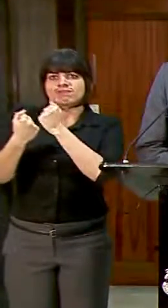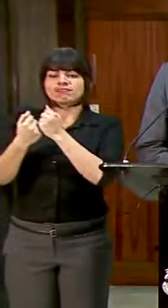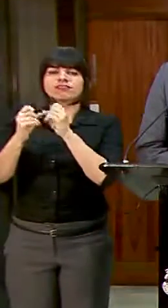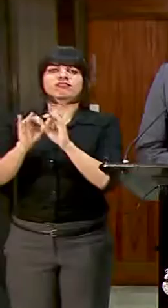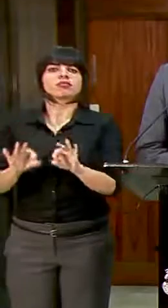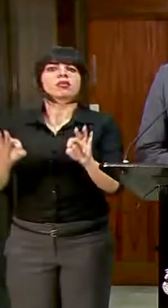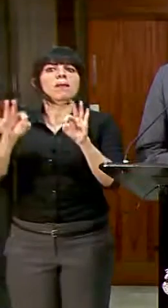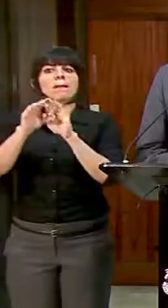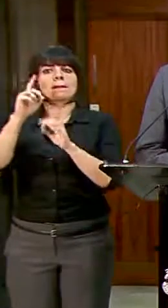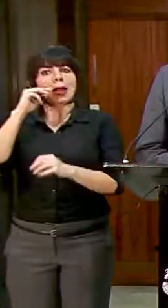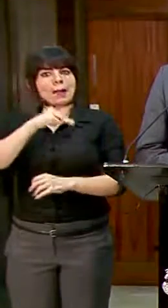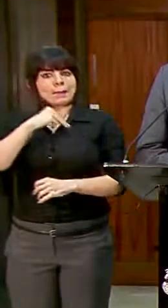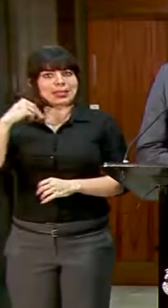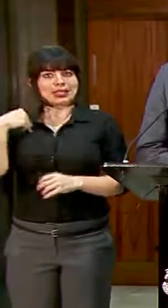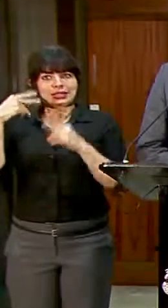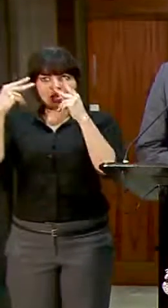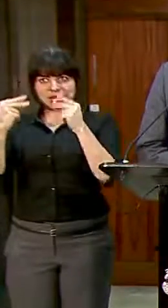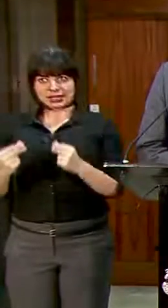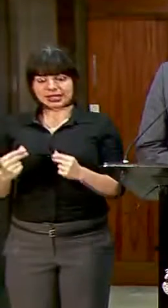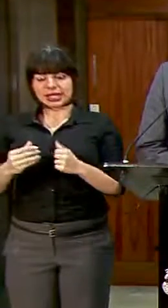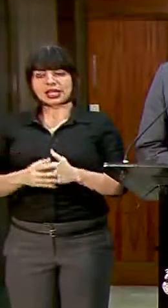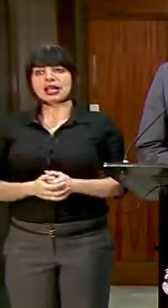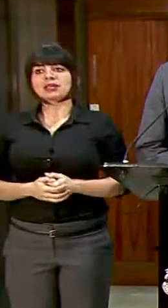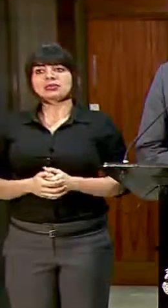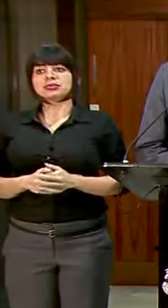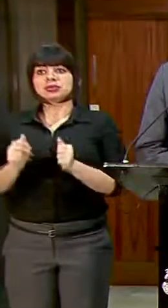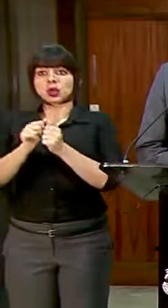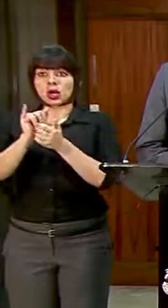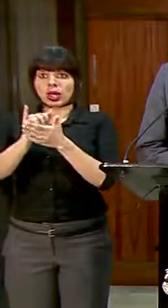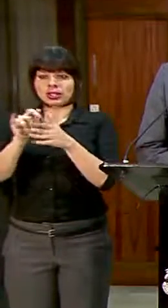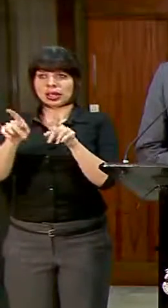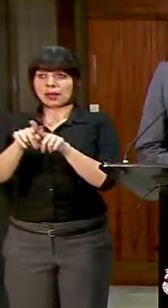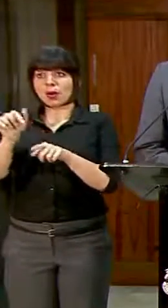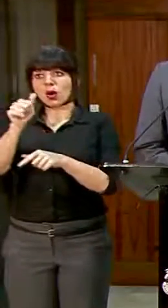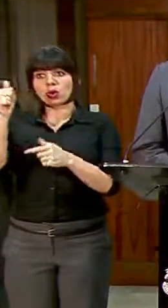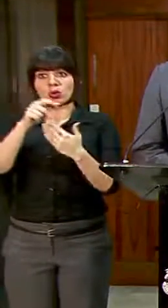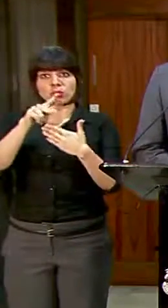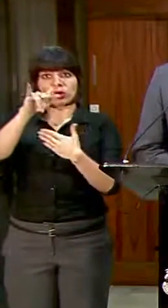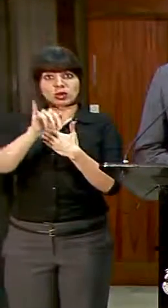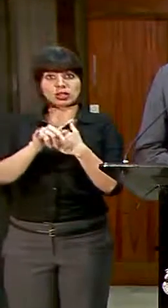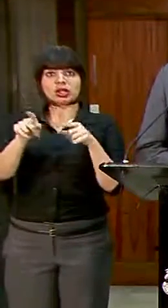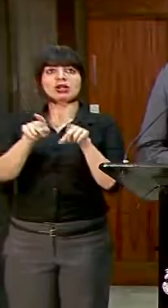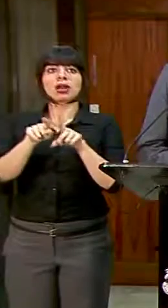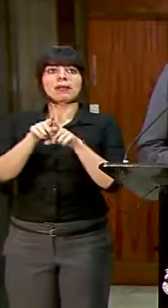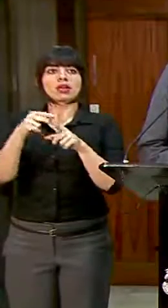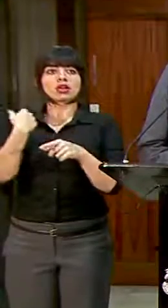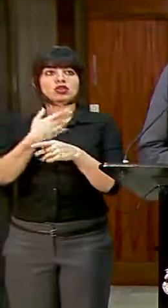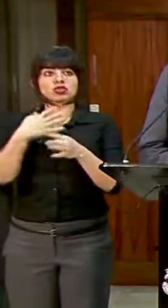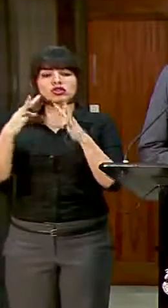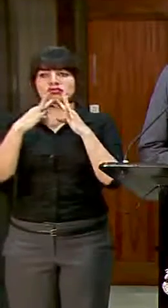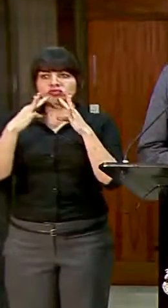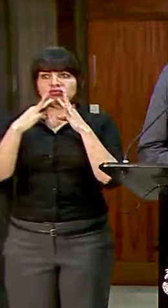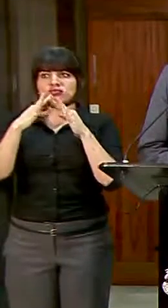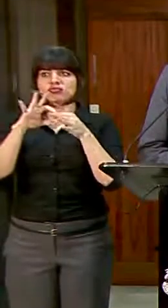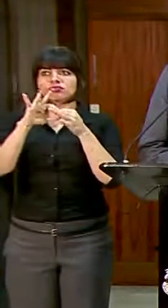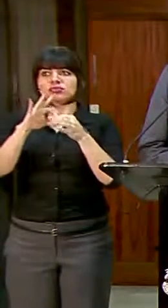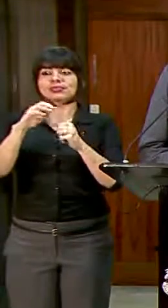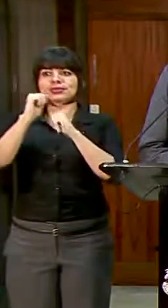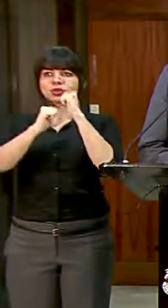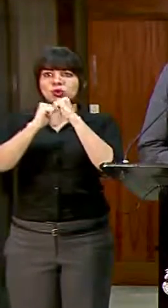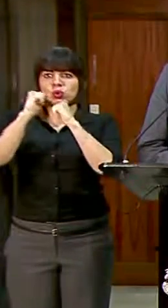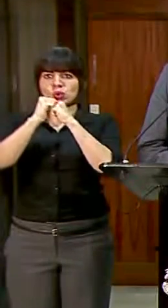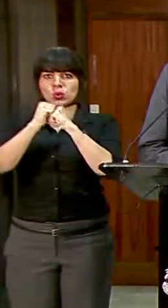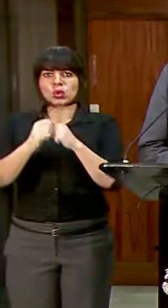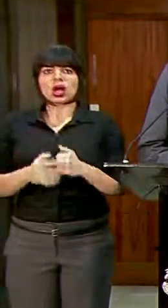decisivo para el Ministerio de Hacienda. En ello, así como en otros proyectos de los cuales también hemos conversado, que tienen que ver con